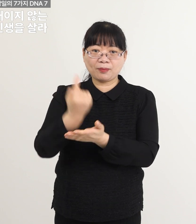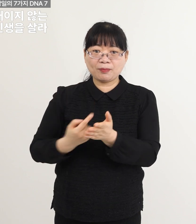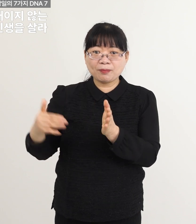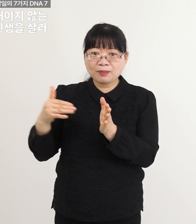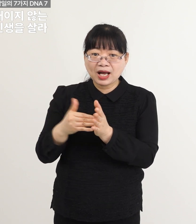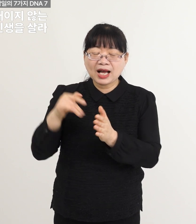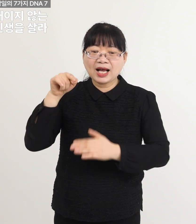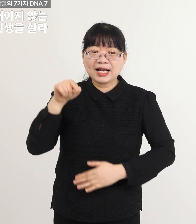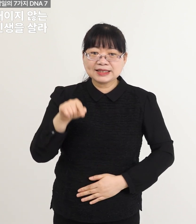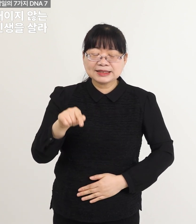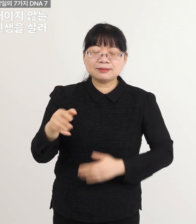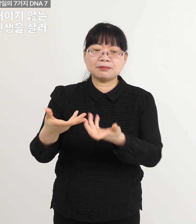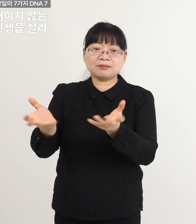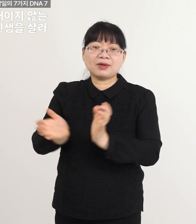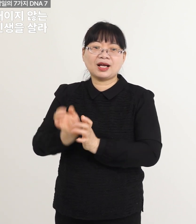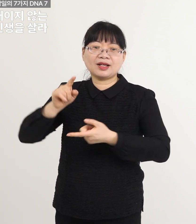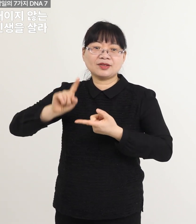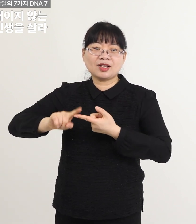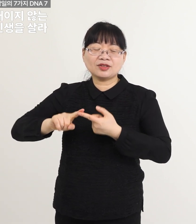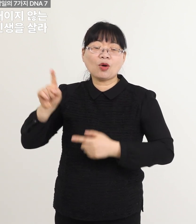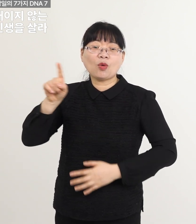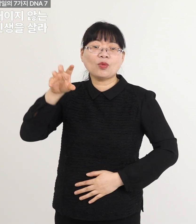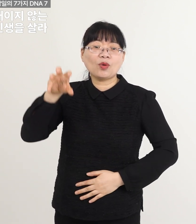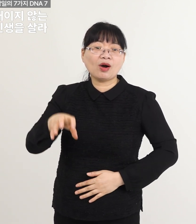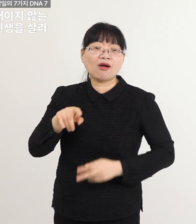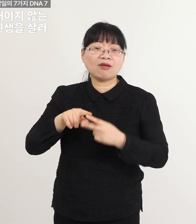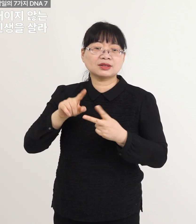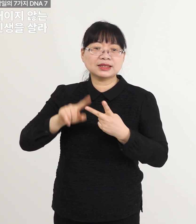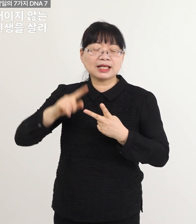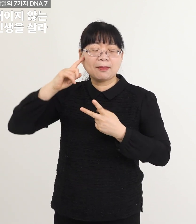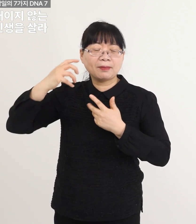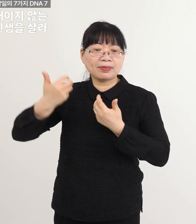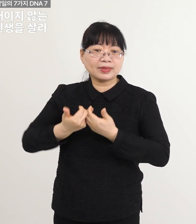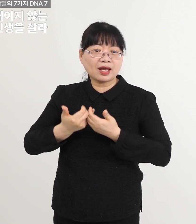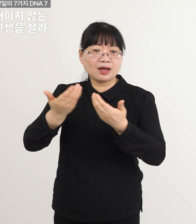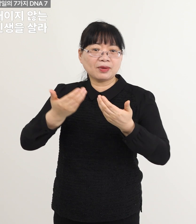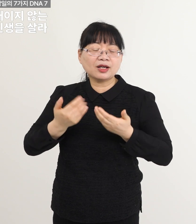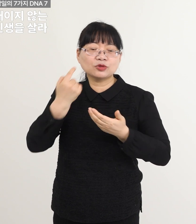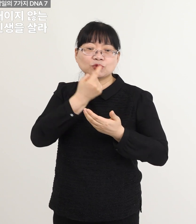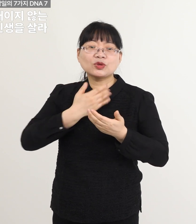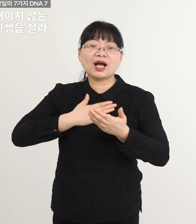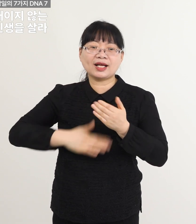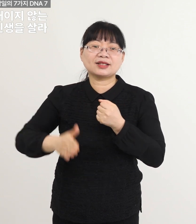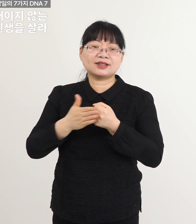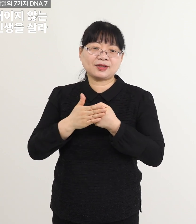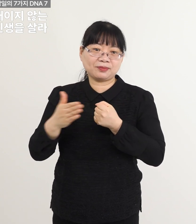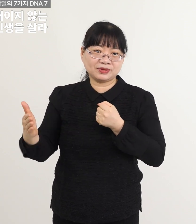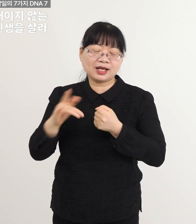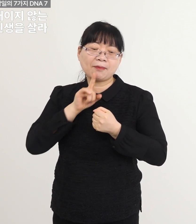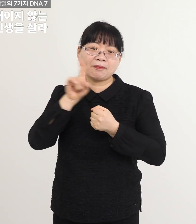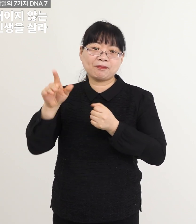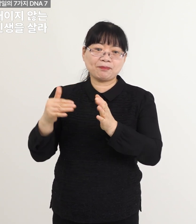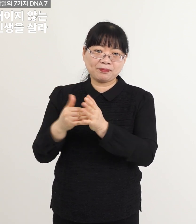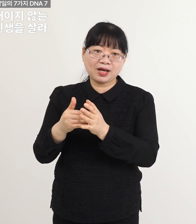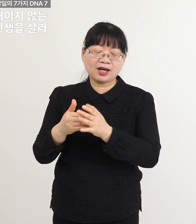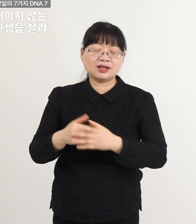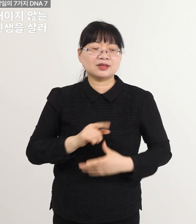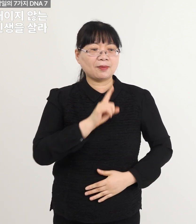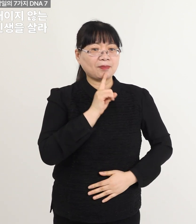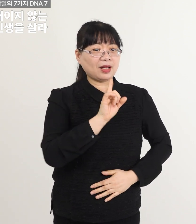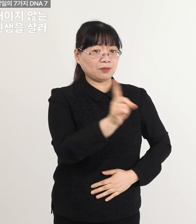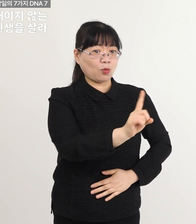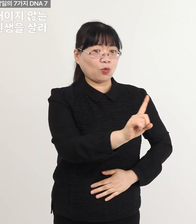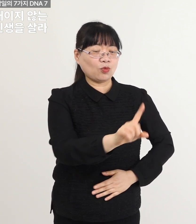이 파에 대하여는 어디서든지 반대를 받는 줄 알기 때문이라 하더라. 무슨